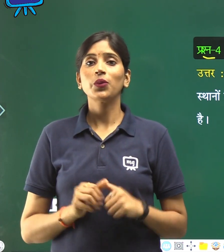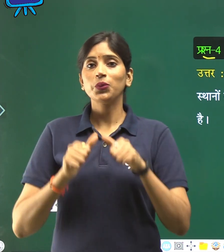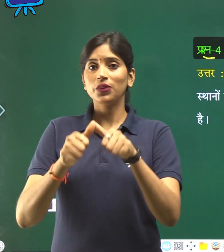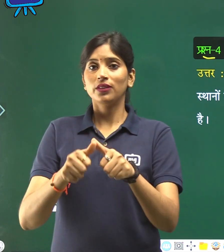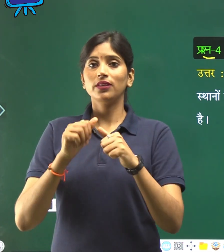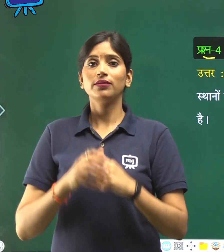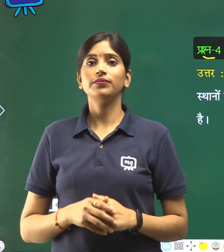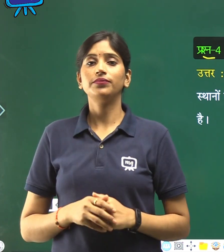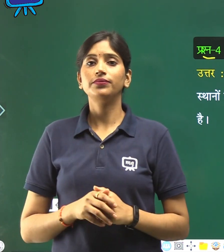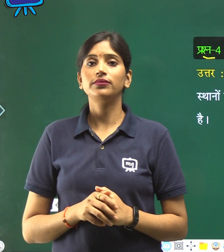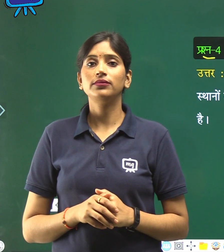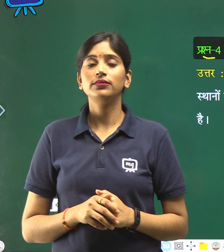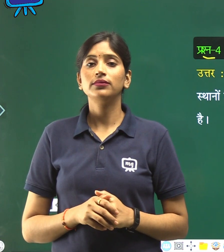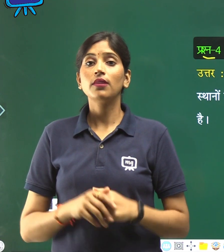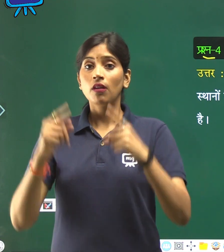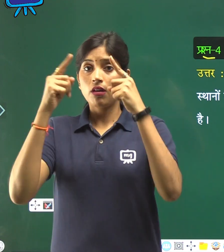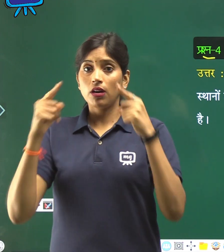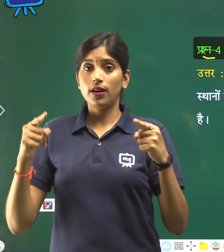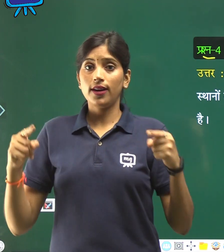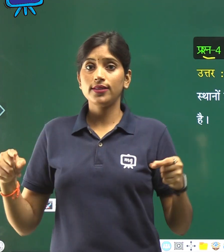उत्तर, नक्शे